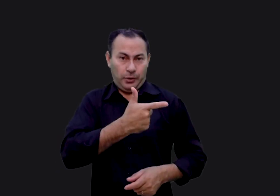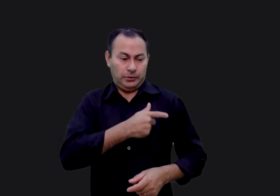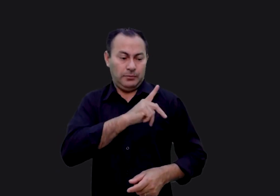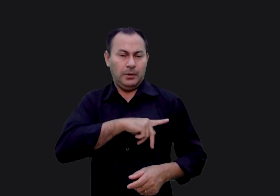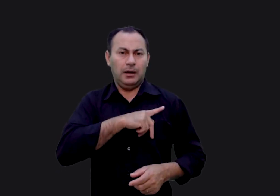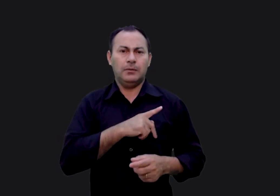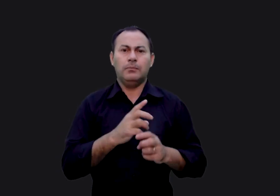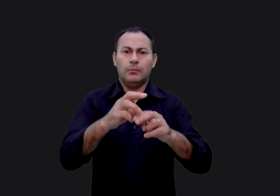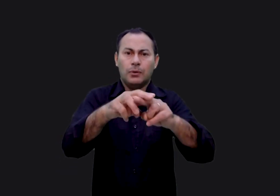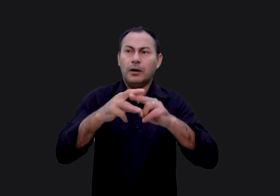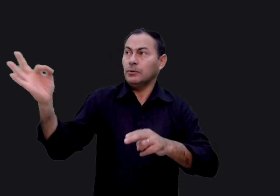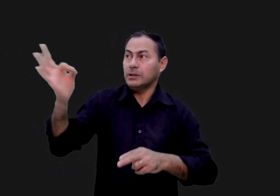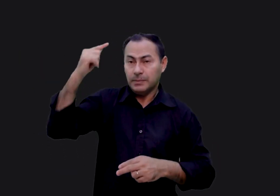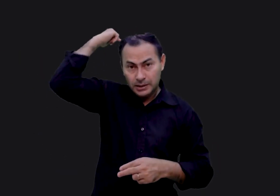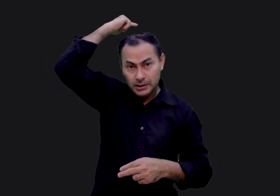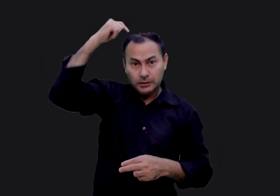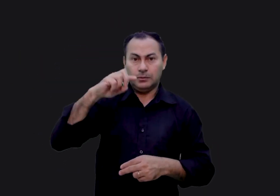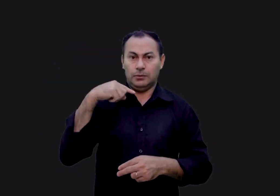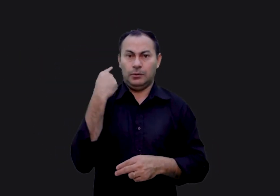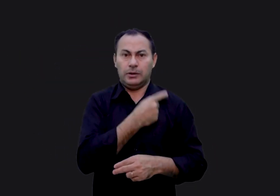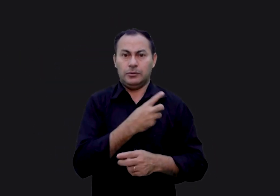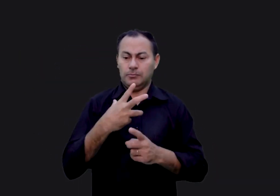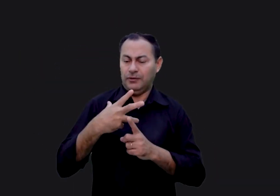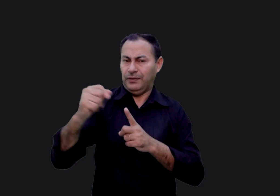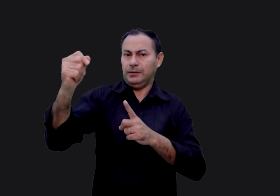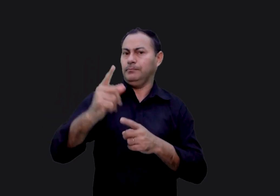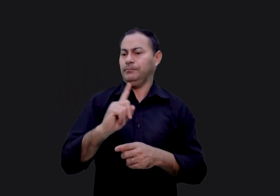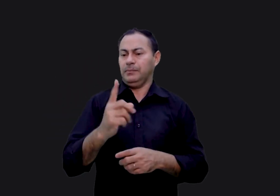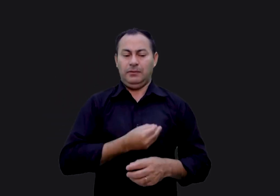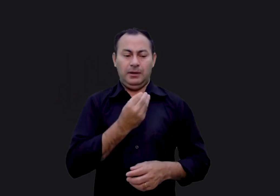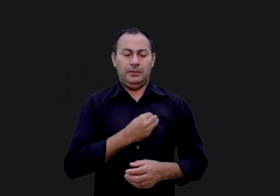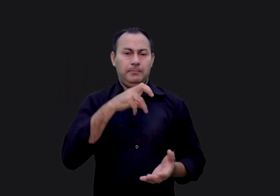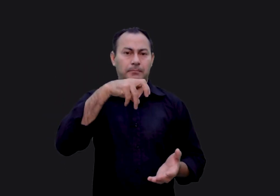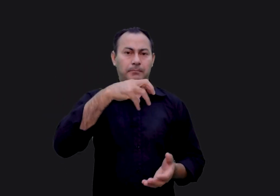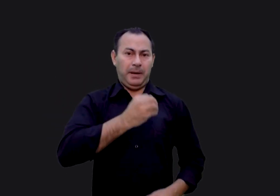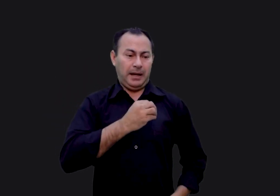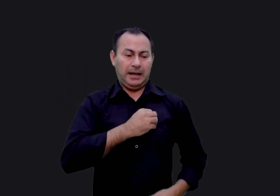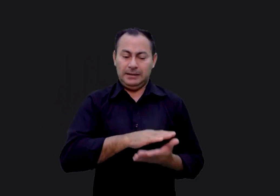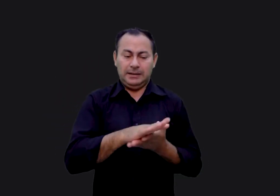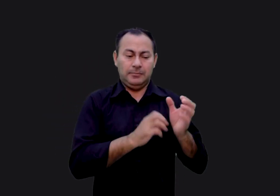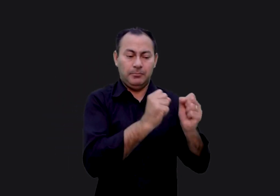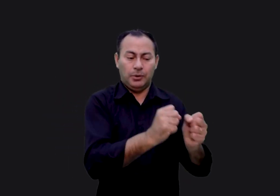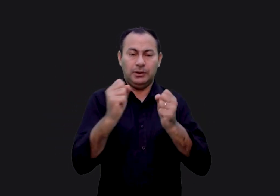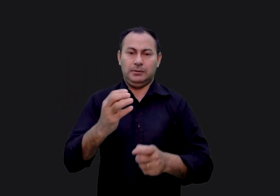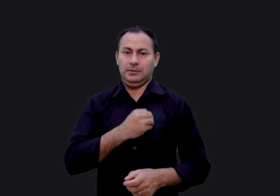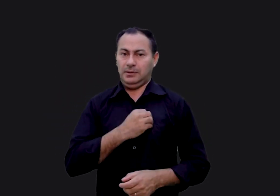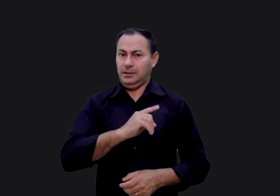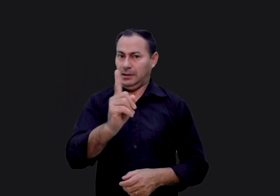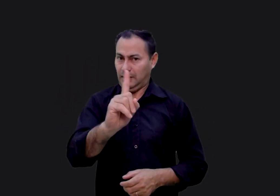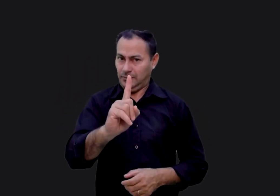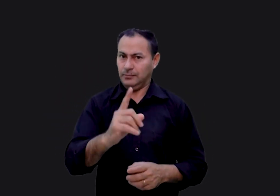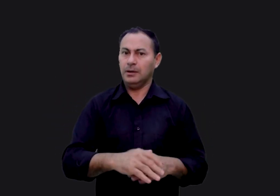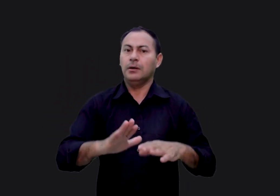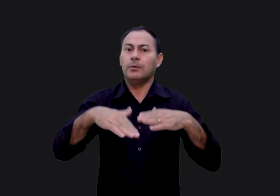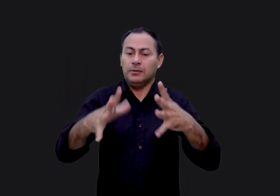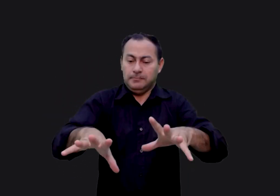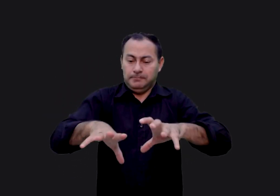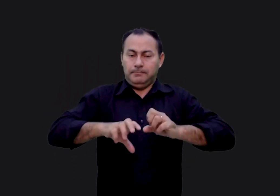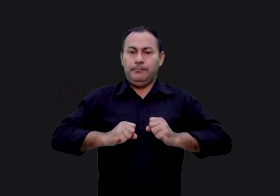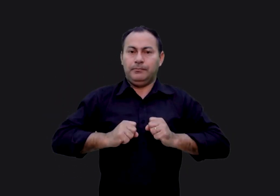somos super vencedores. Não precisamos viver em pecado, nem estar sob o poder do pecado. Quando nos apropriamos